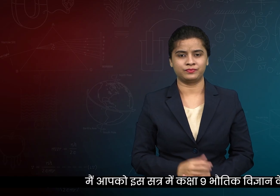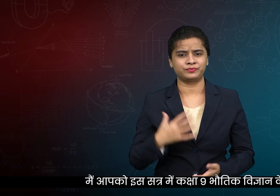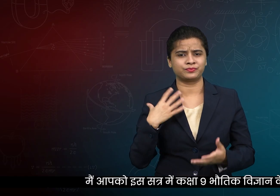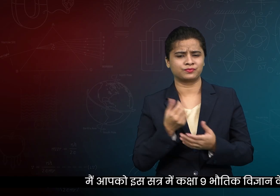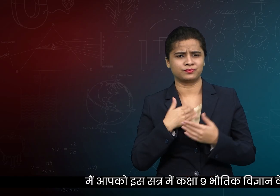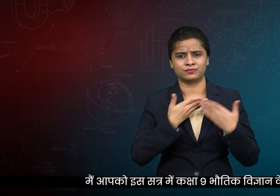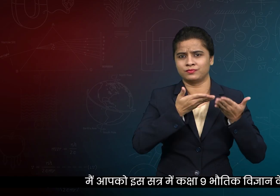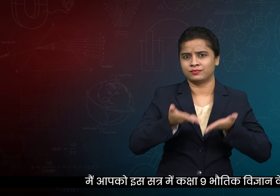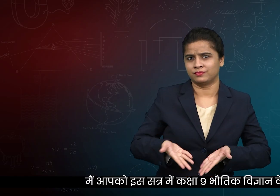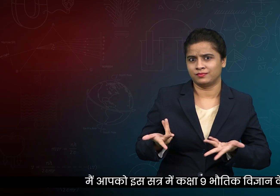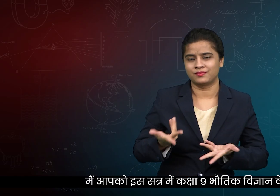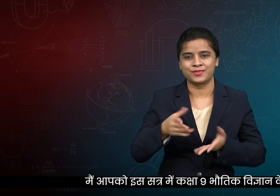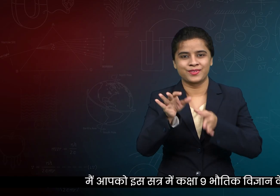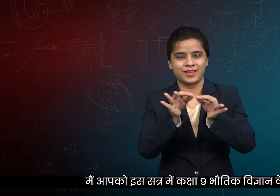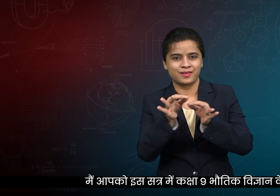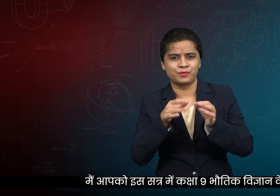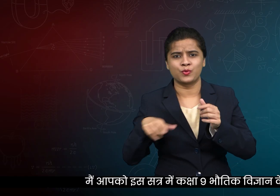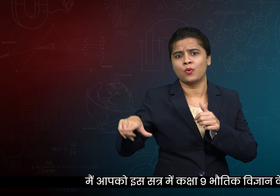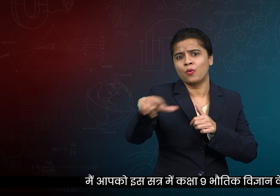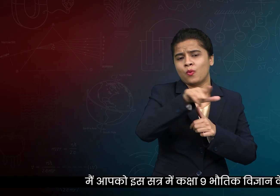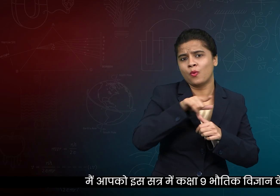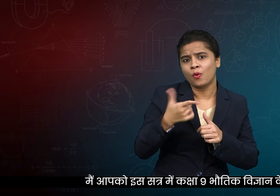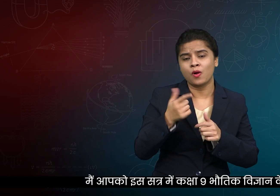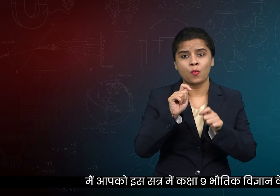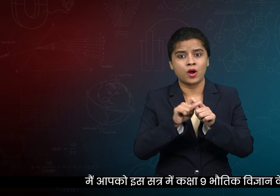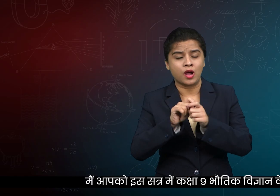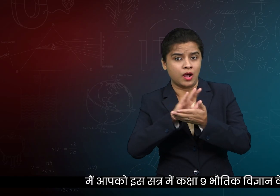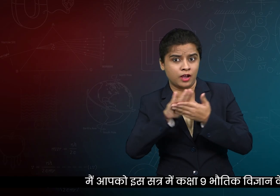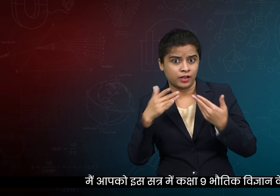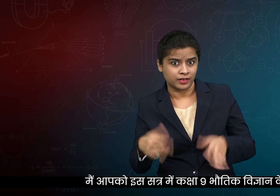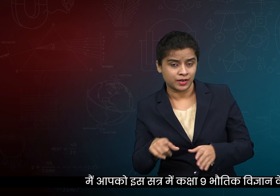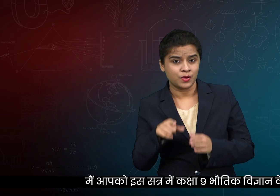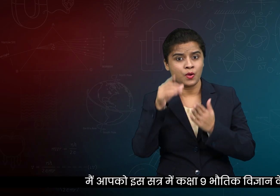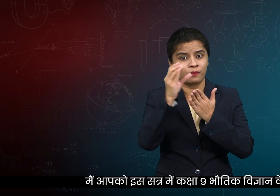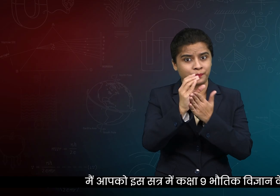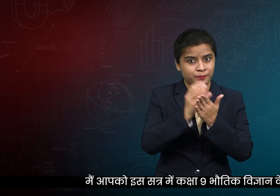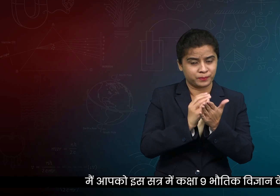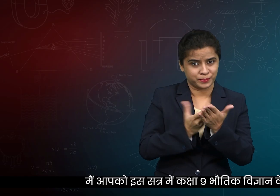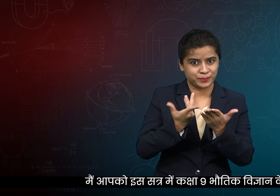मैं आपको इस सत्र में कक्षा 9 भौतिक विज्ञान के पाठ कार्य,